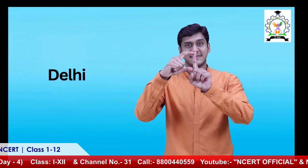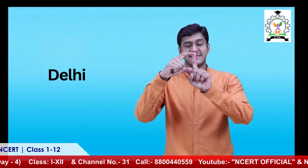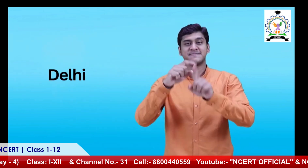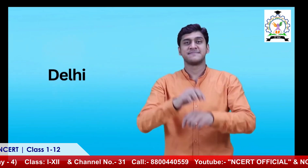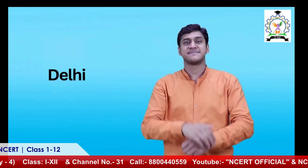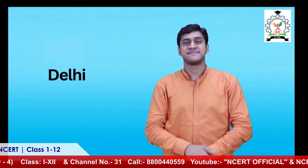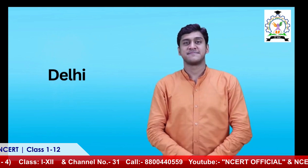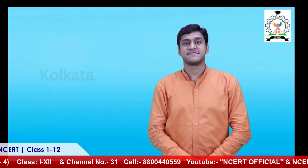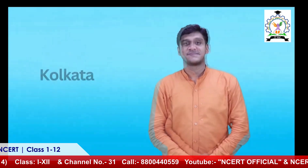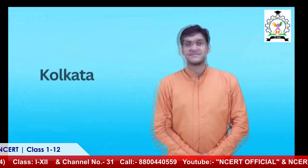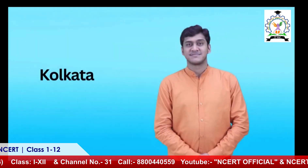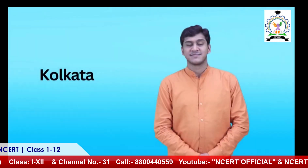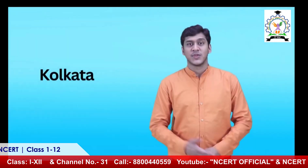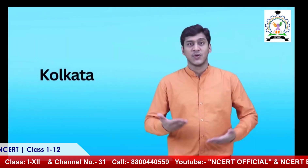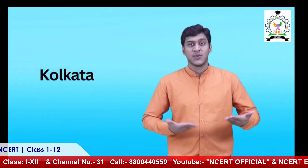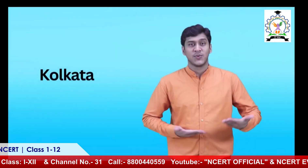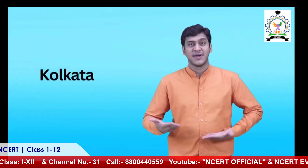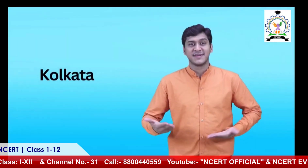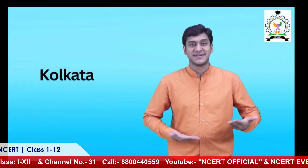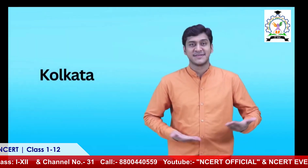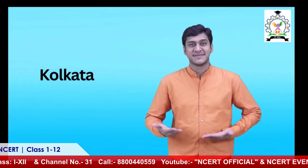प्रसिद्ध जगहें दिल्ली,